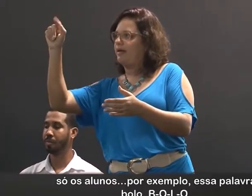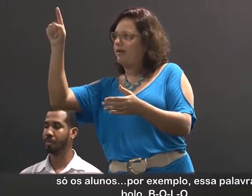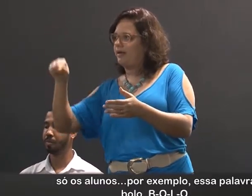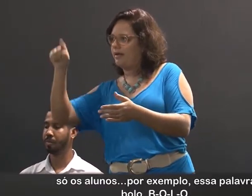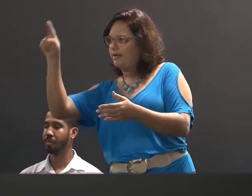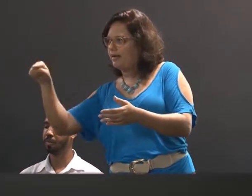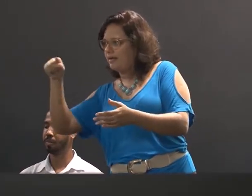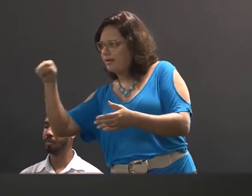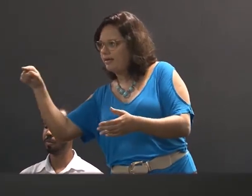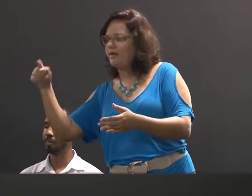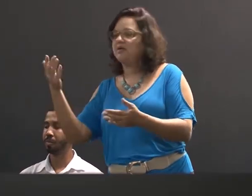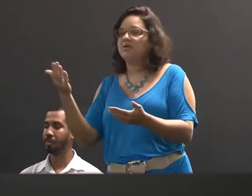Bolo.